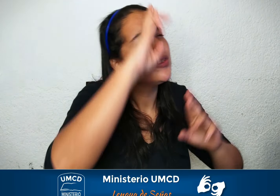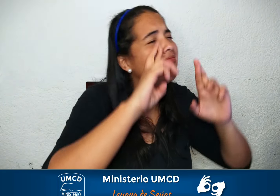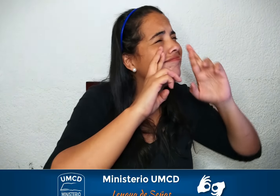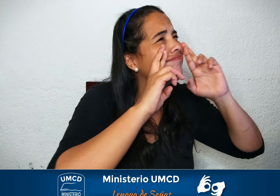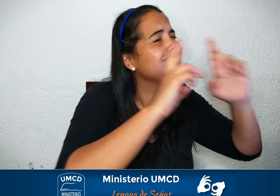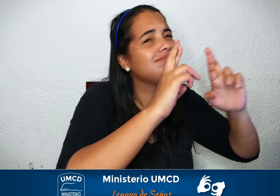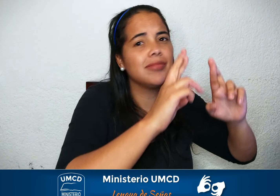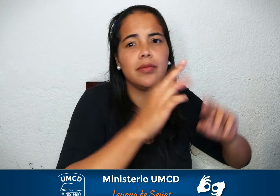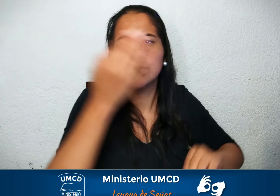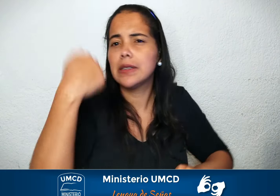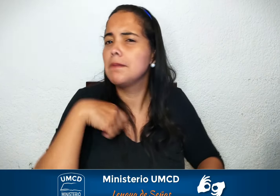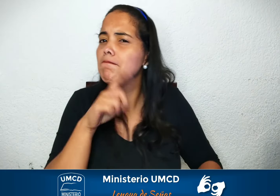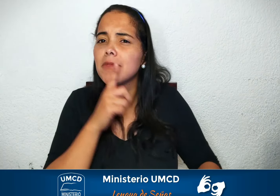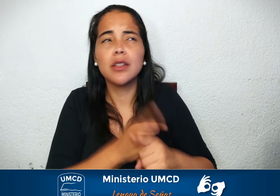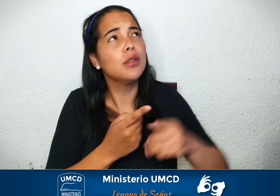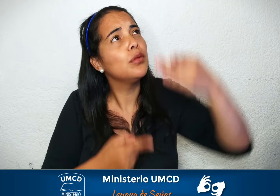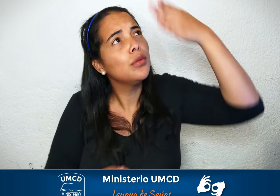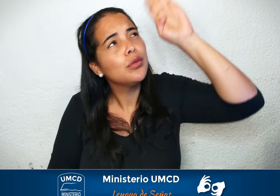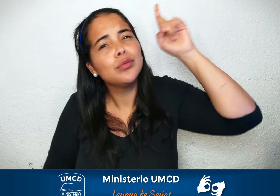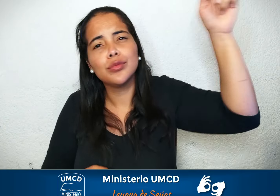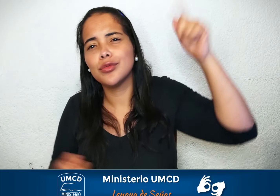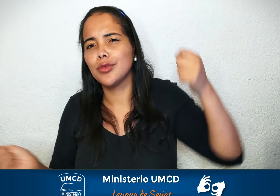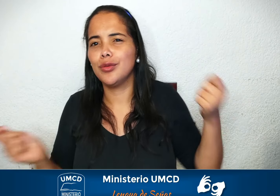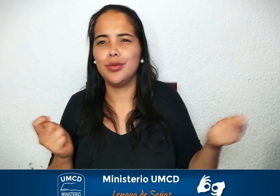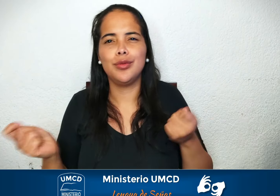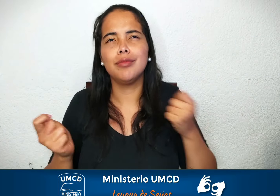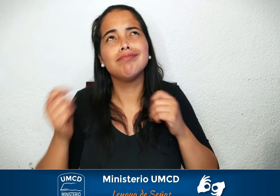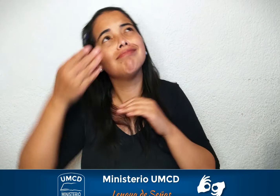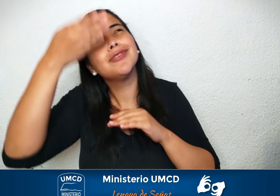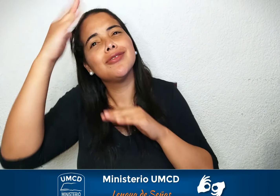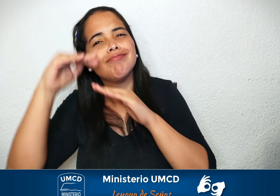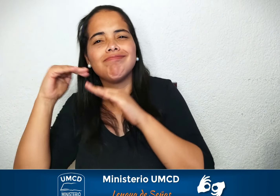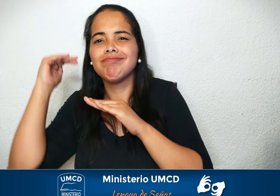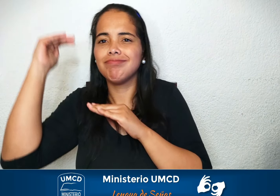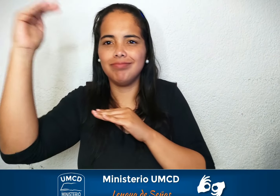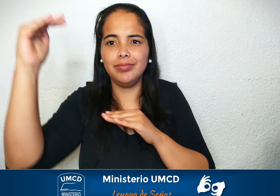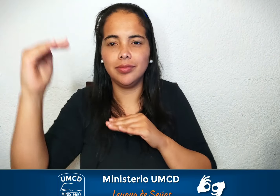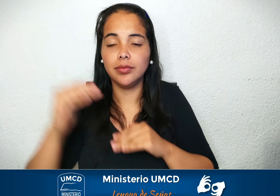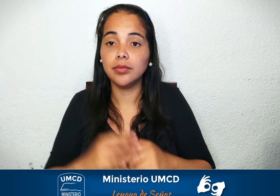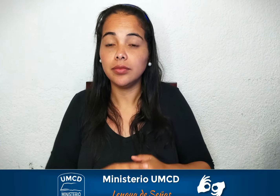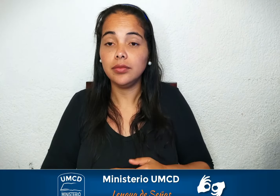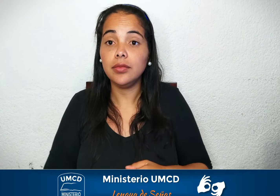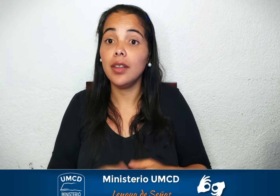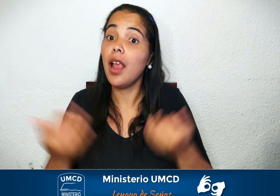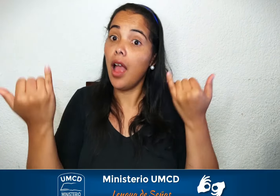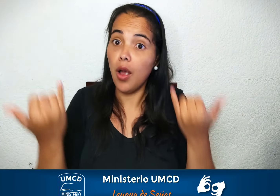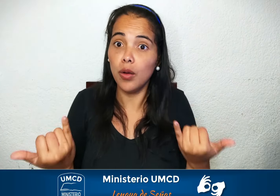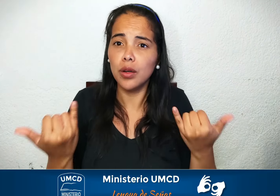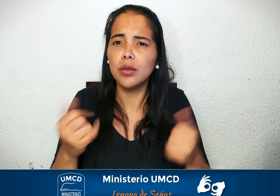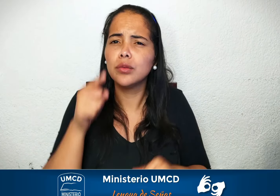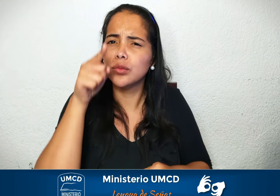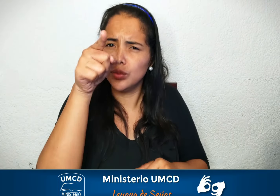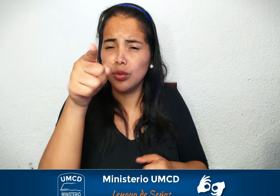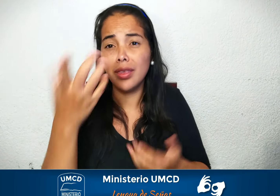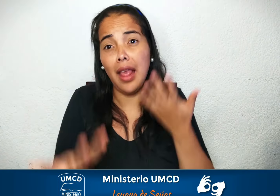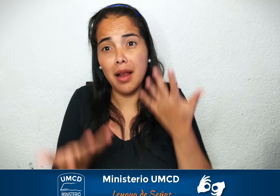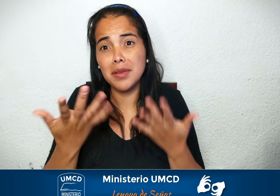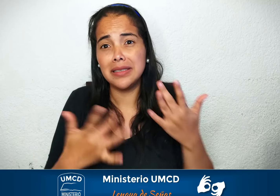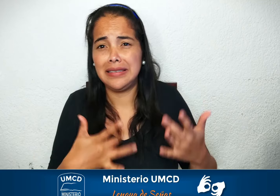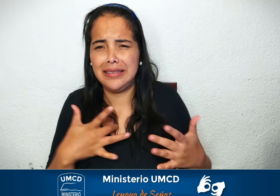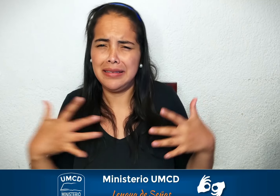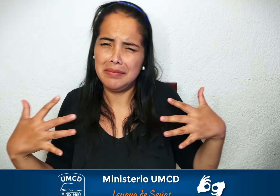de Dios, el testimonio de Dios, el nombre de Dios. Así que, hermanos, si